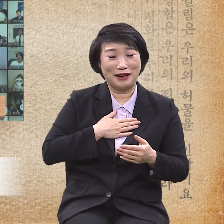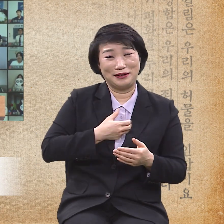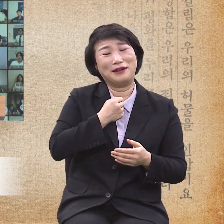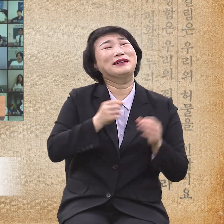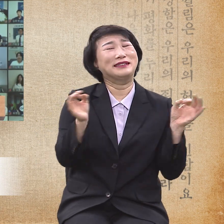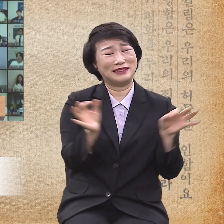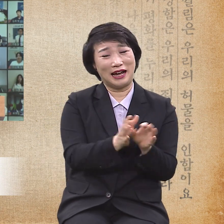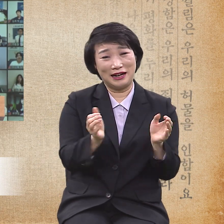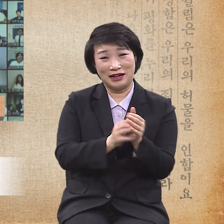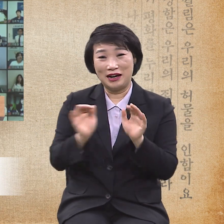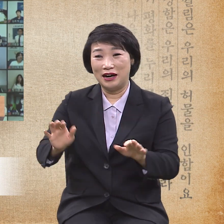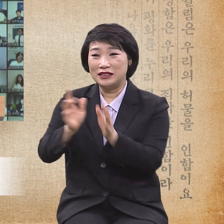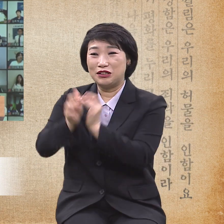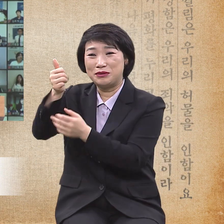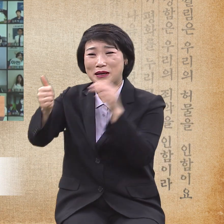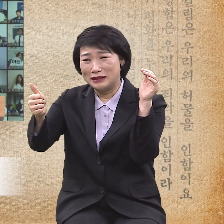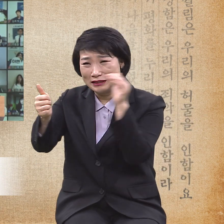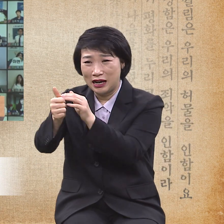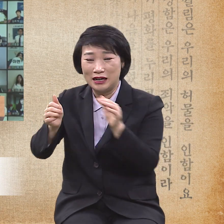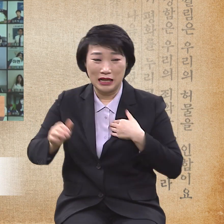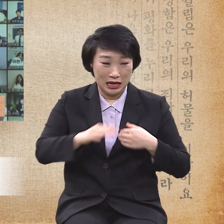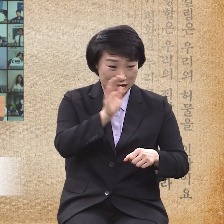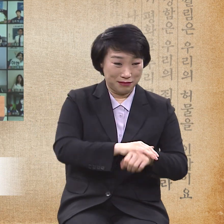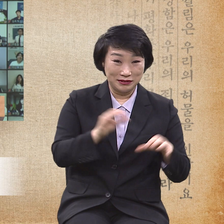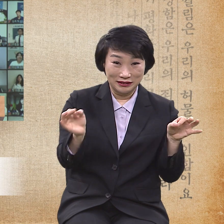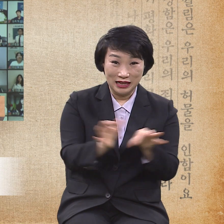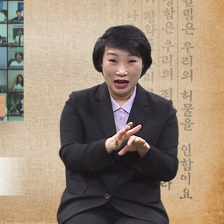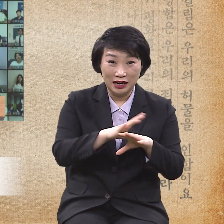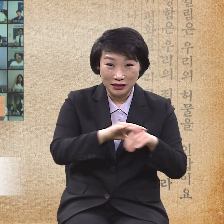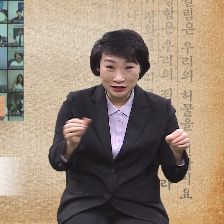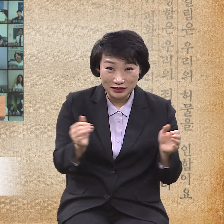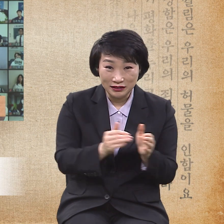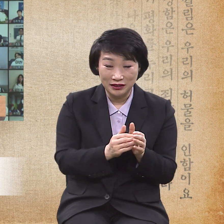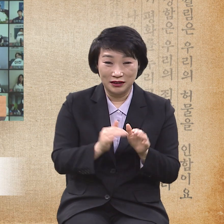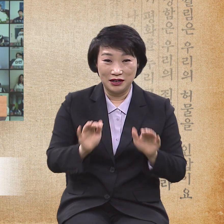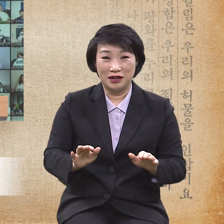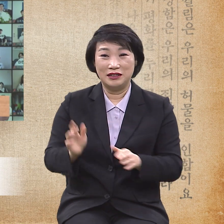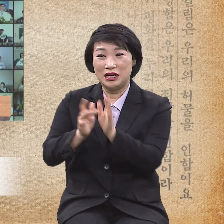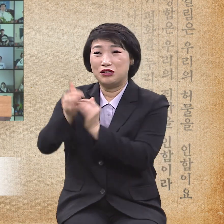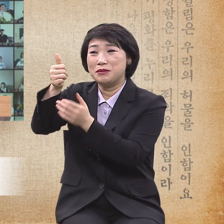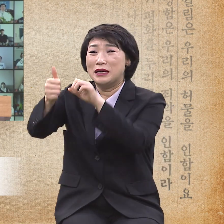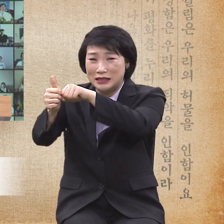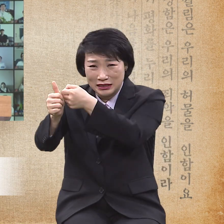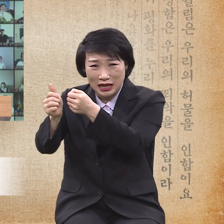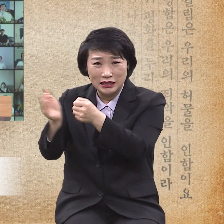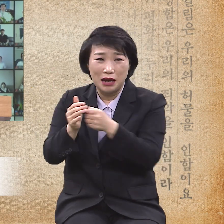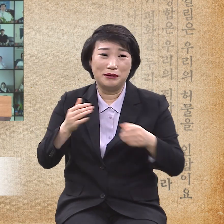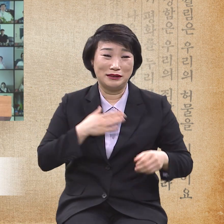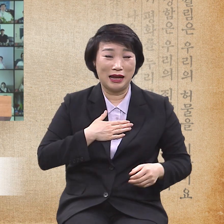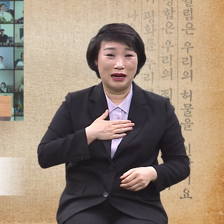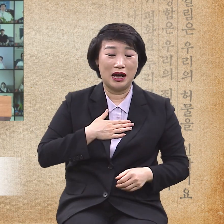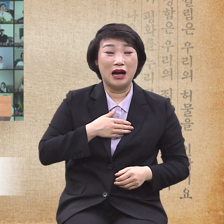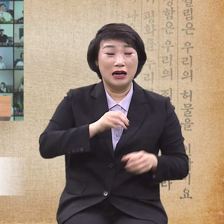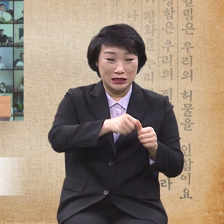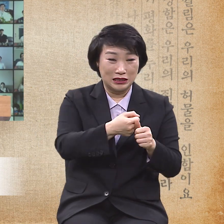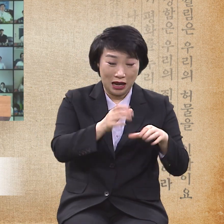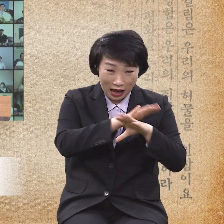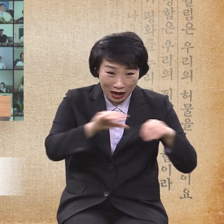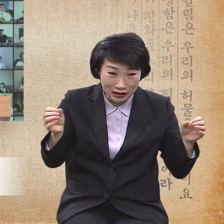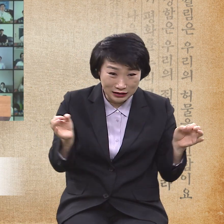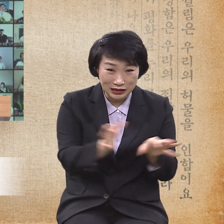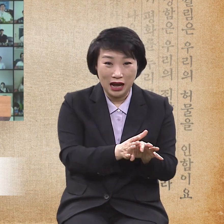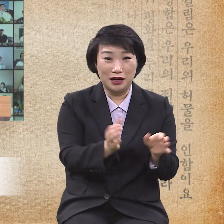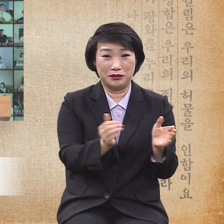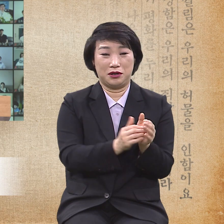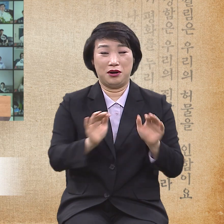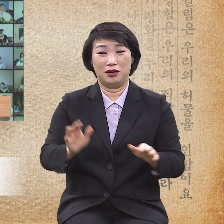사라졌고 그가 찔렸으므로 허물은 사라졌고 그가 징계를 받음으로 내 징계는